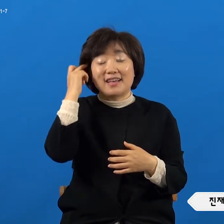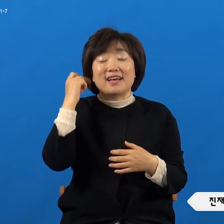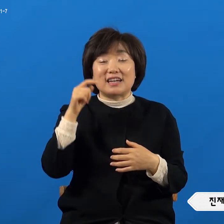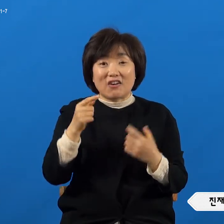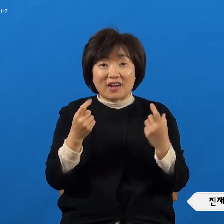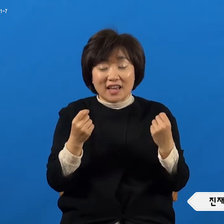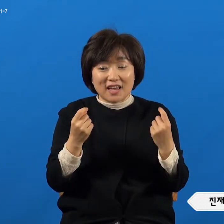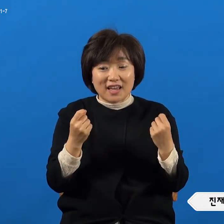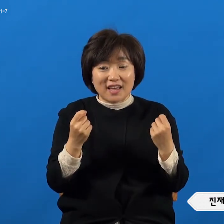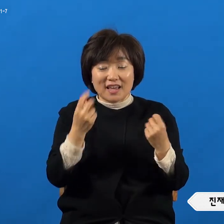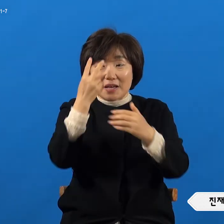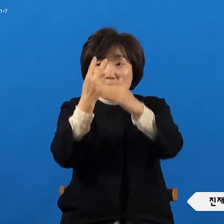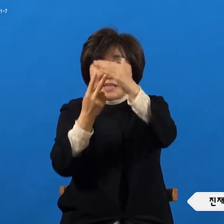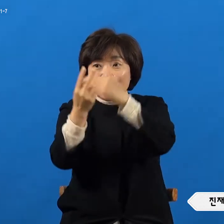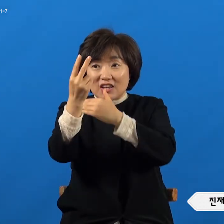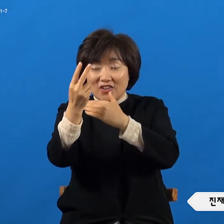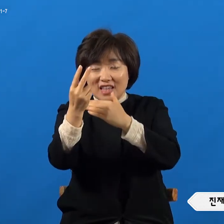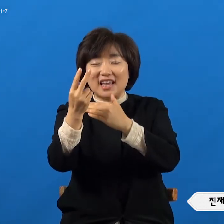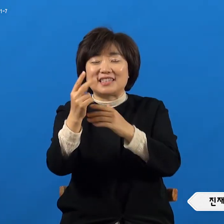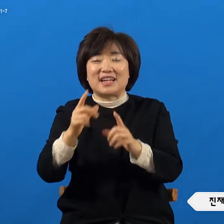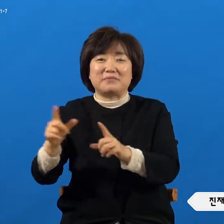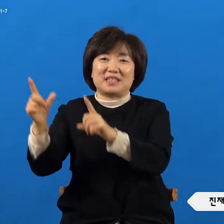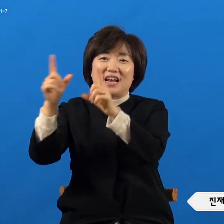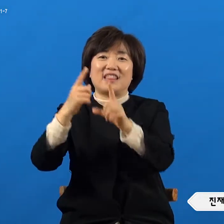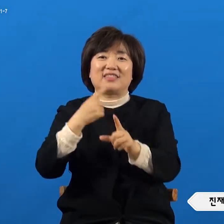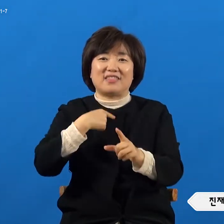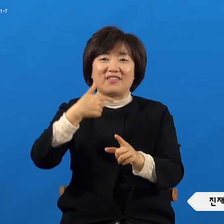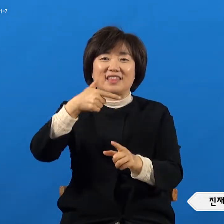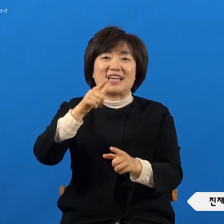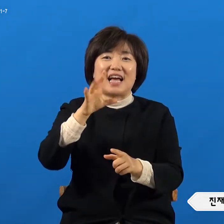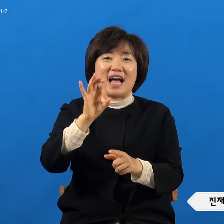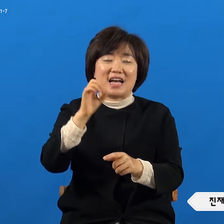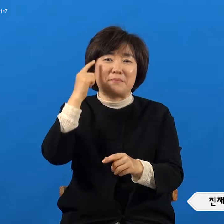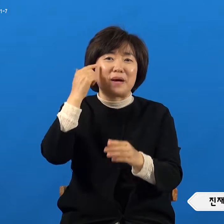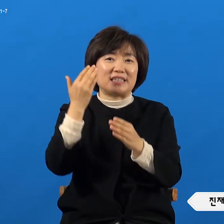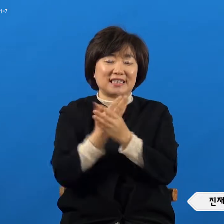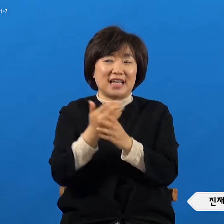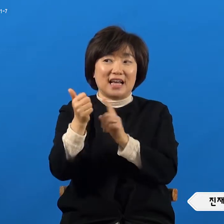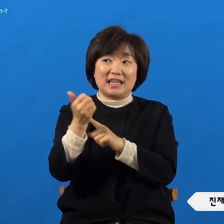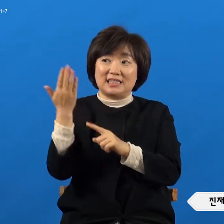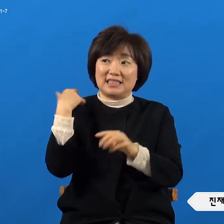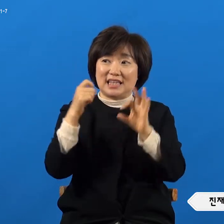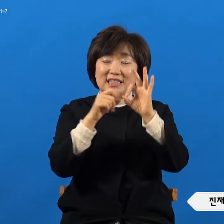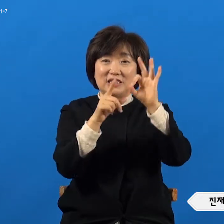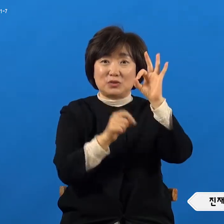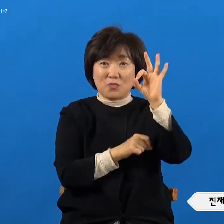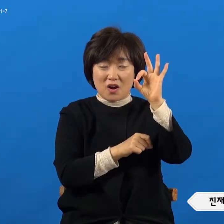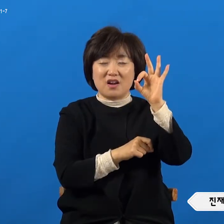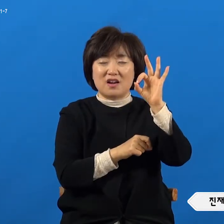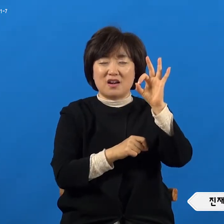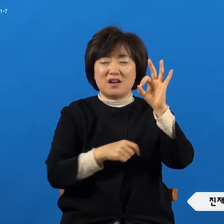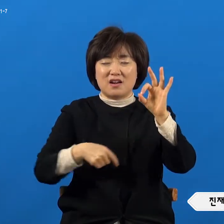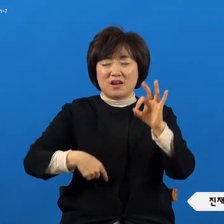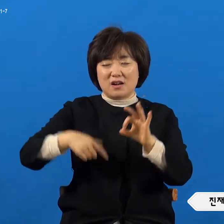그렇게 비전의 삶을 살았던 이 강 박사님, 지난 10월 췌장암